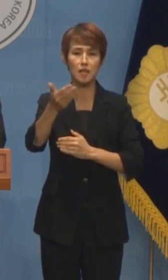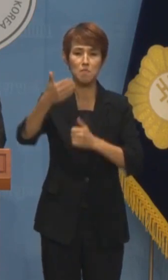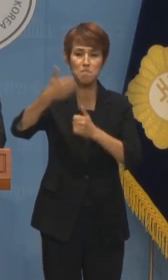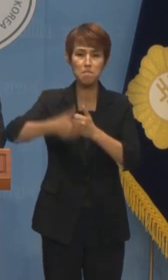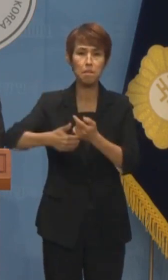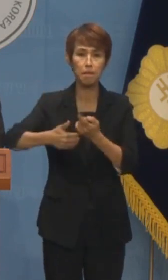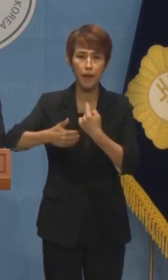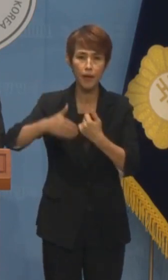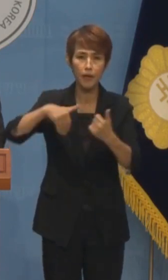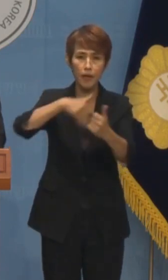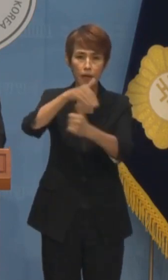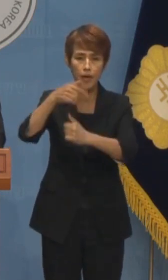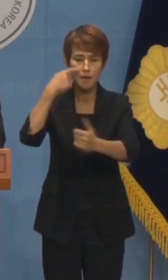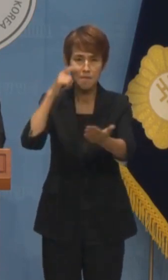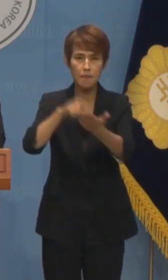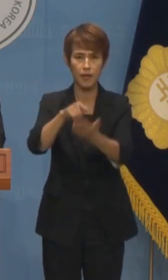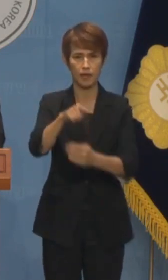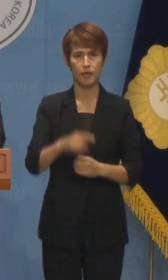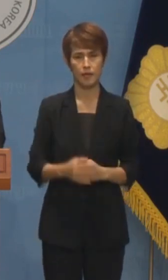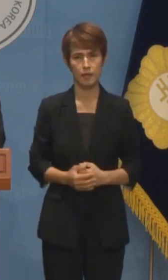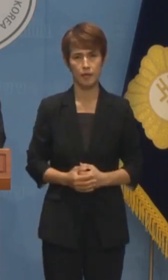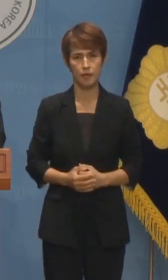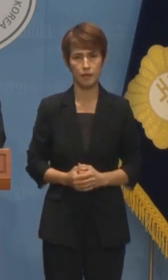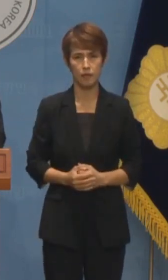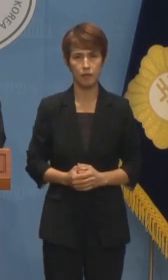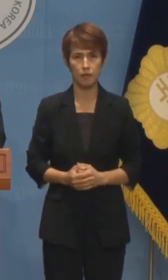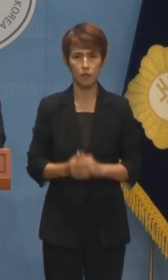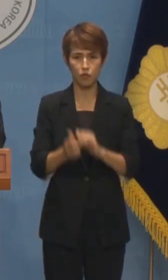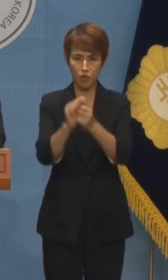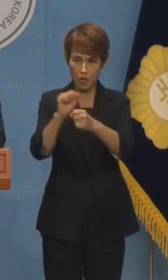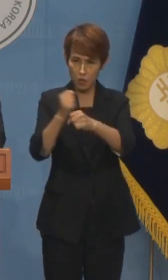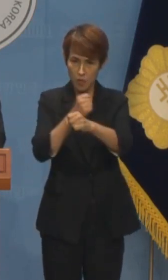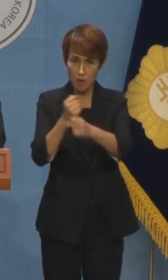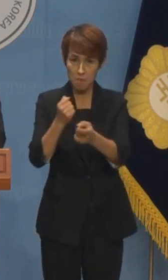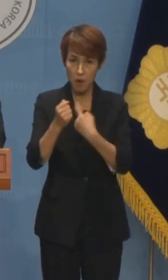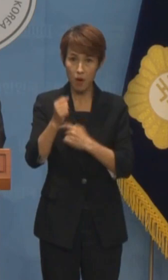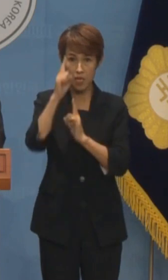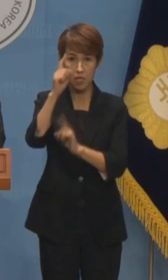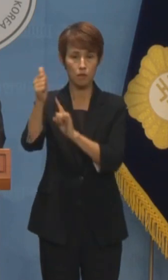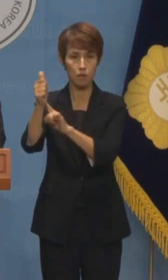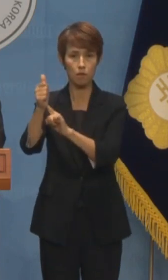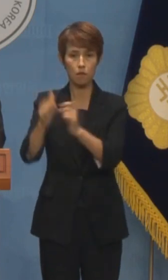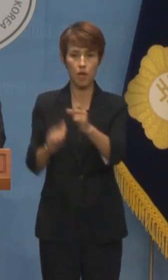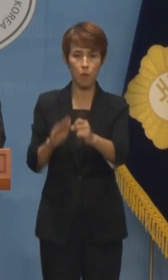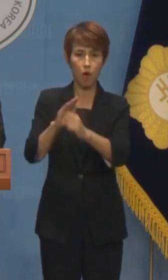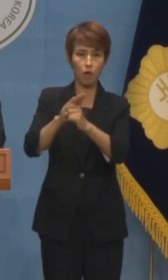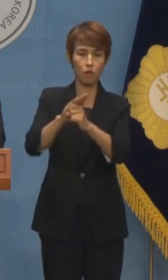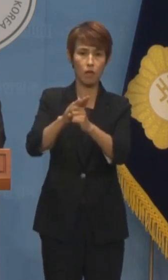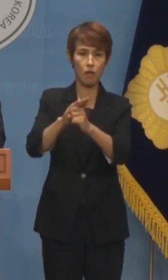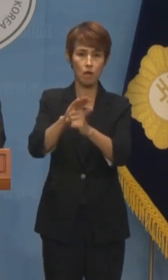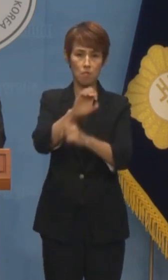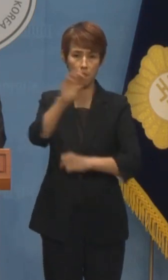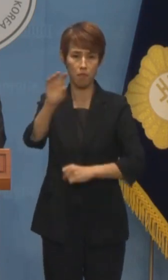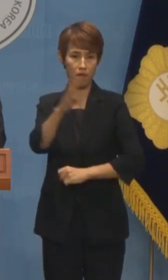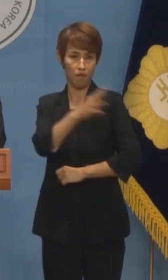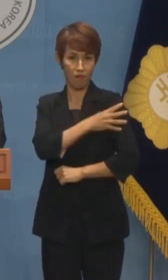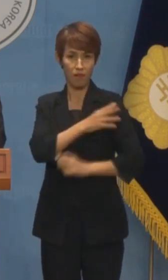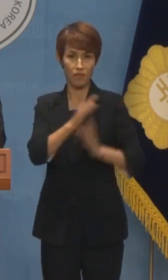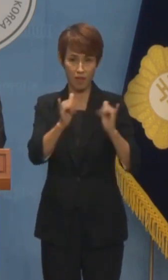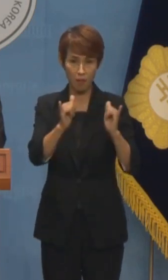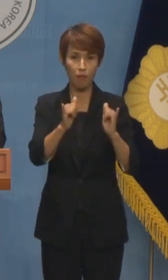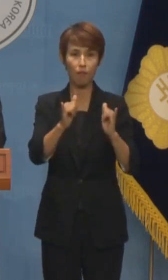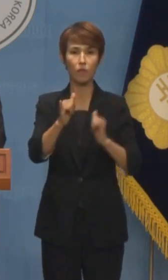받은 정황이 드러났습니다. 주가 조작 세력이 해병대 사성 장군부터 별